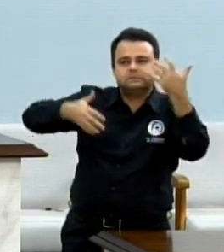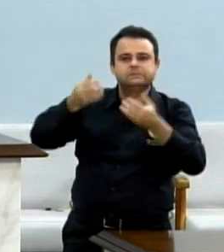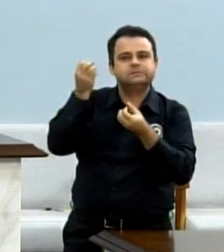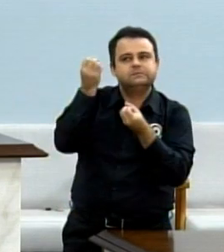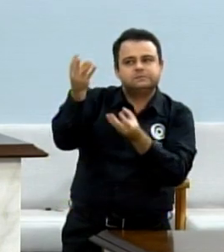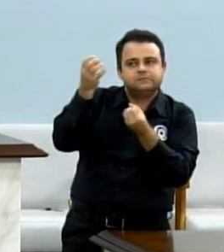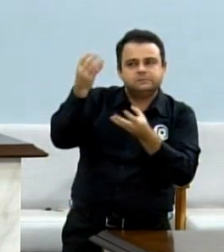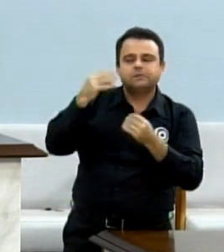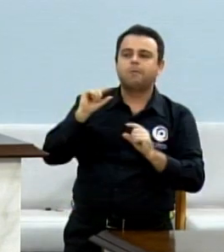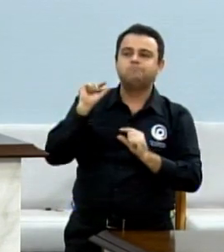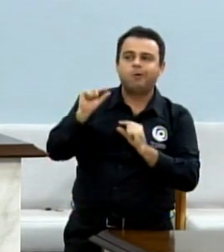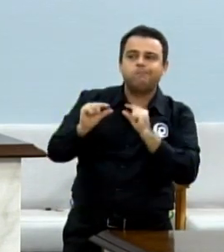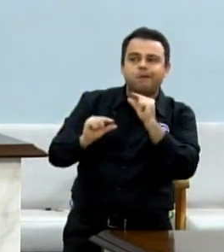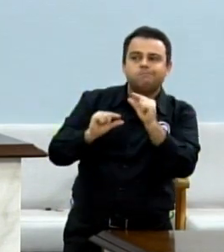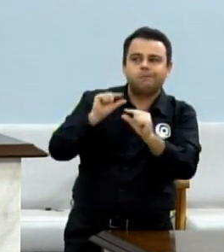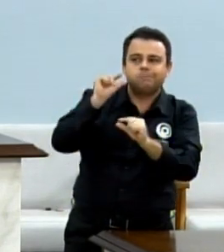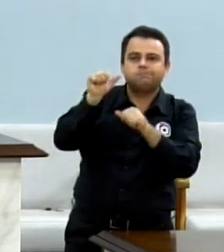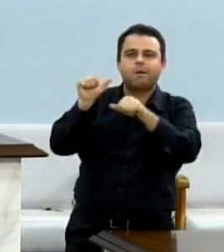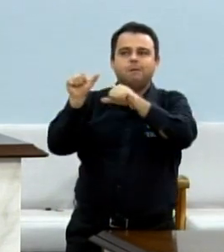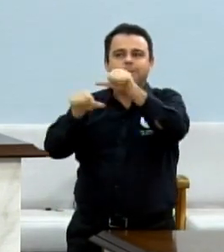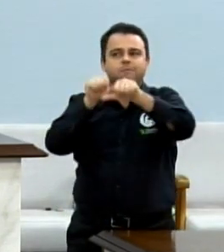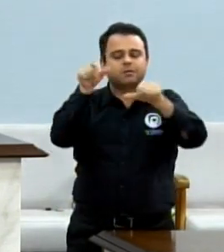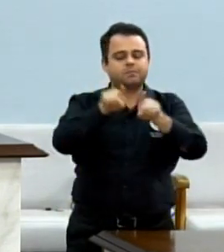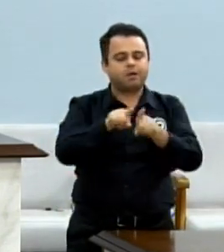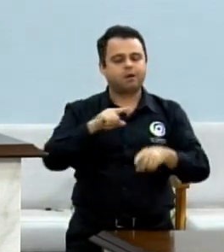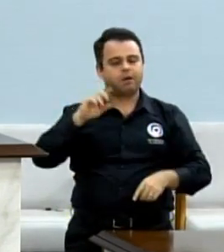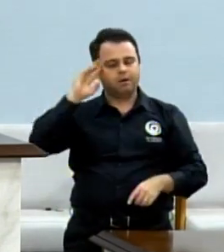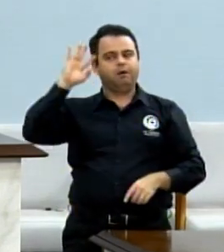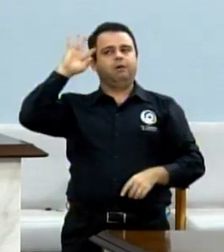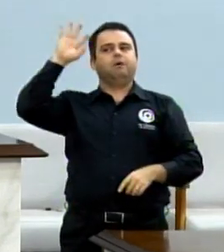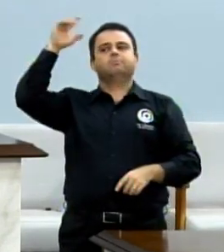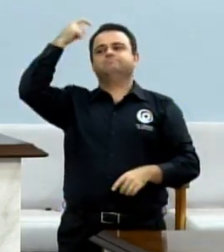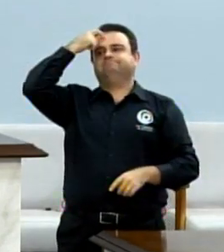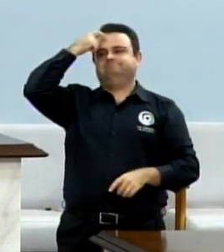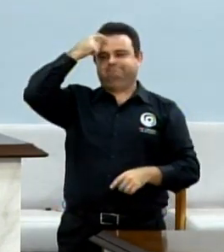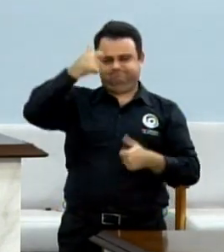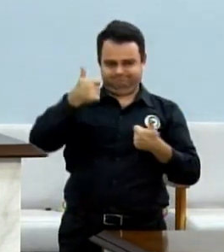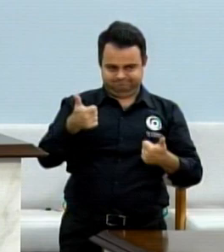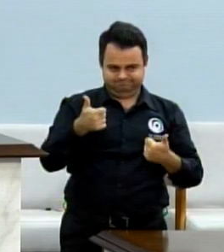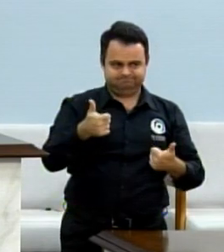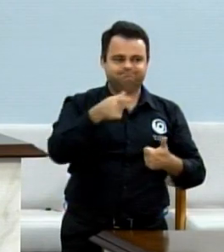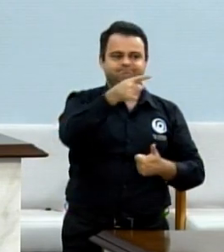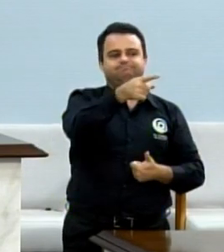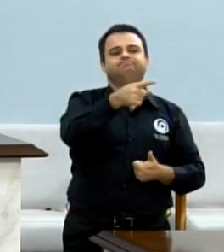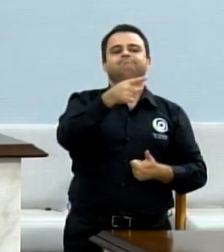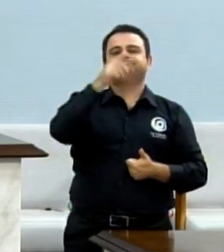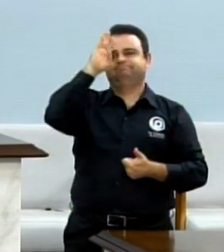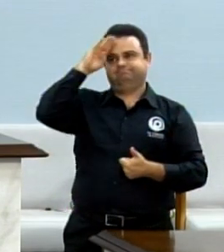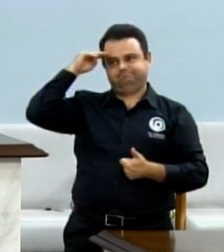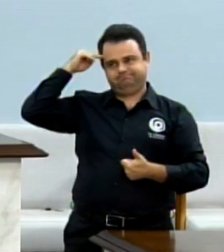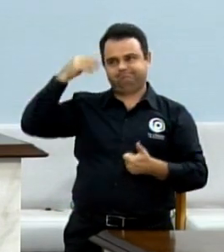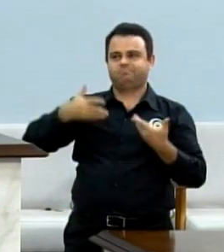aos poucos que a gente vai pingando a consciência, não é mesmo? Desde já eu agradeço o vereador, Dr. Jean Dornelas, muito